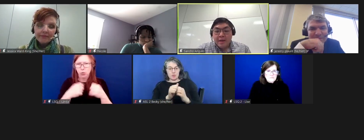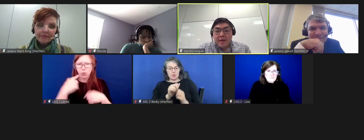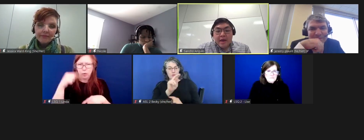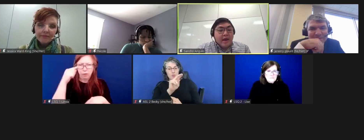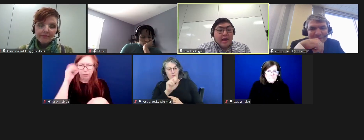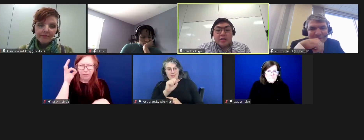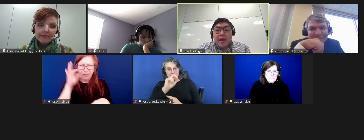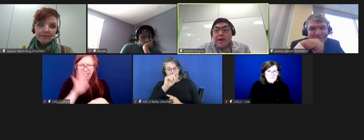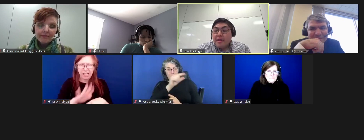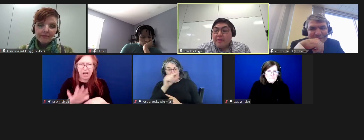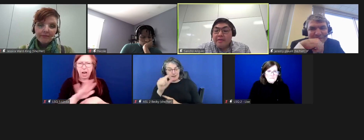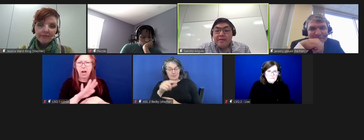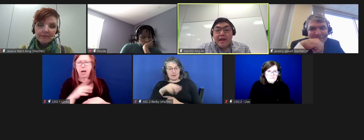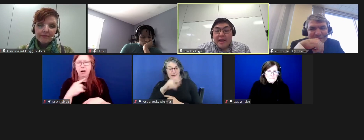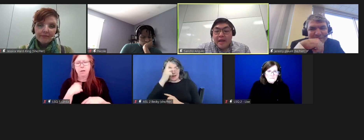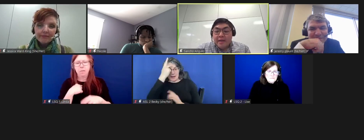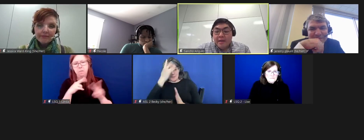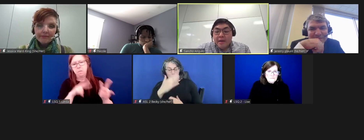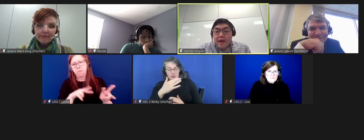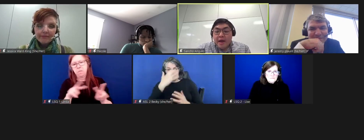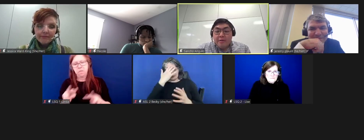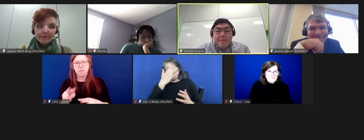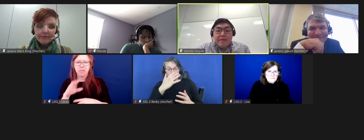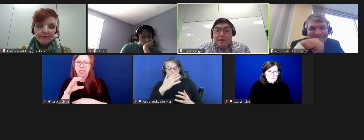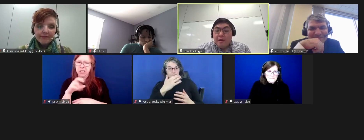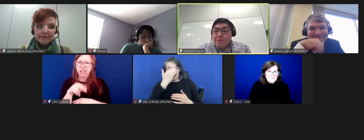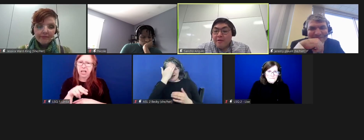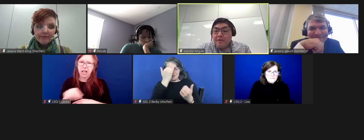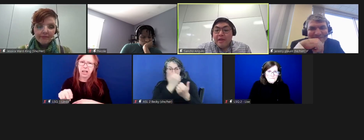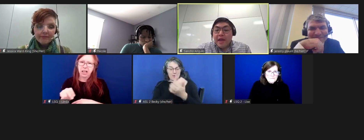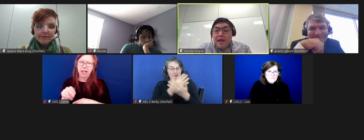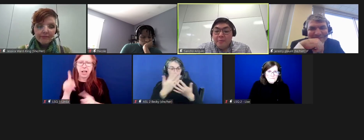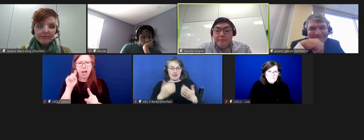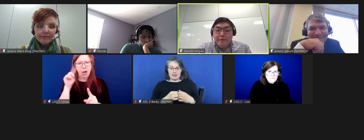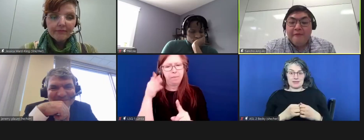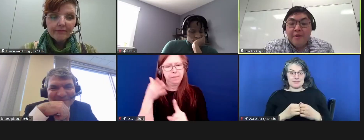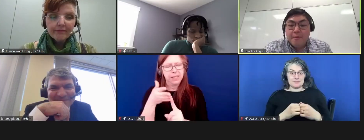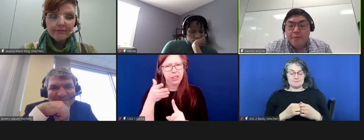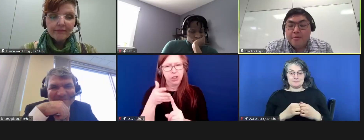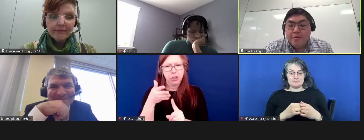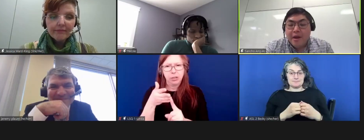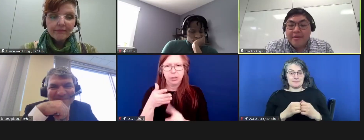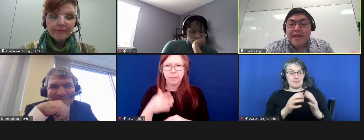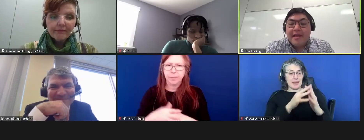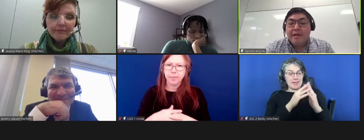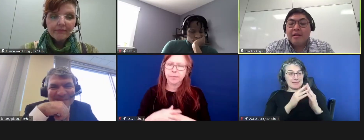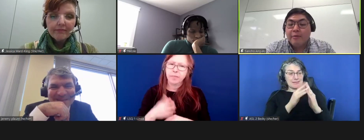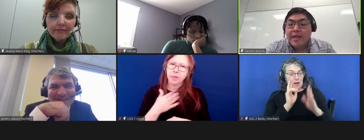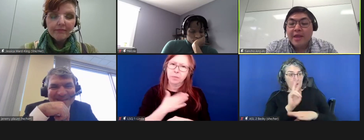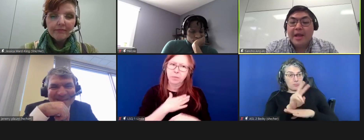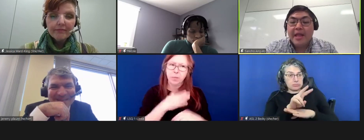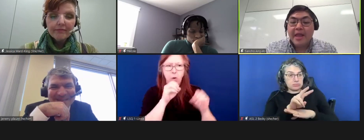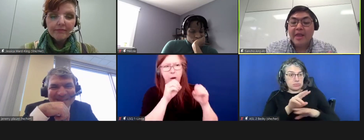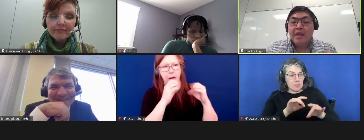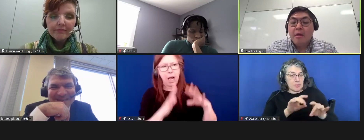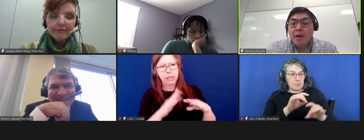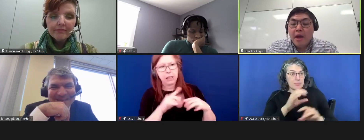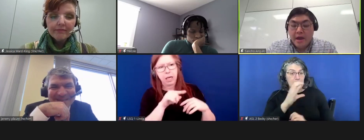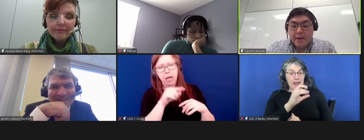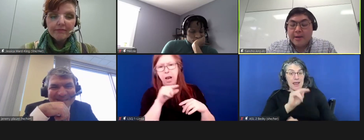fédéral, et j'ai regardé CNN de manière obsessionnelle. Mon enseignant de 8e